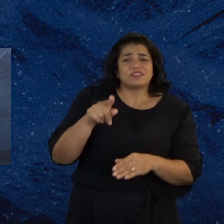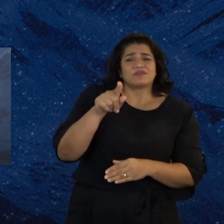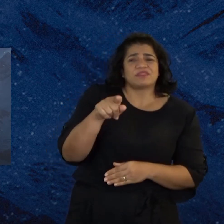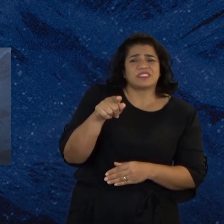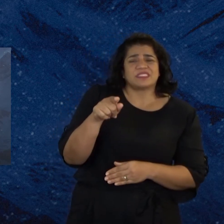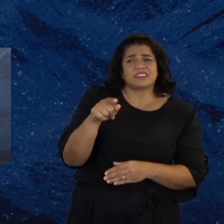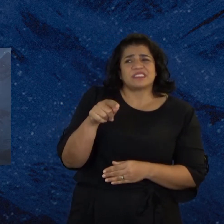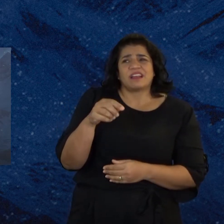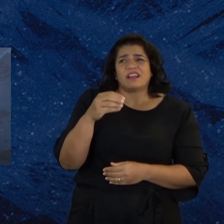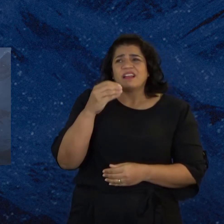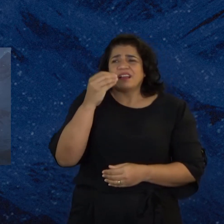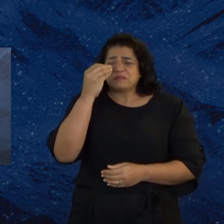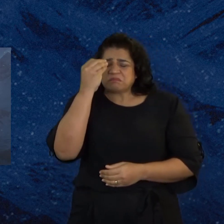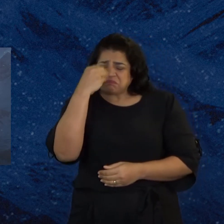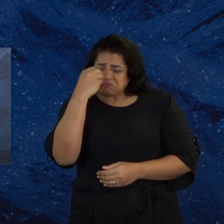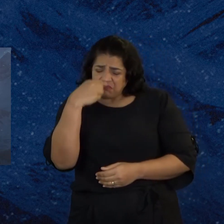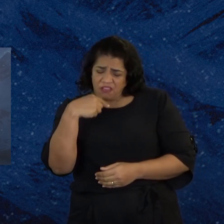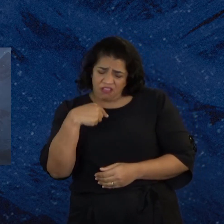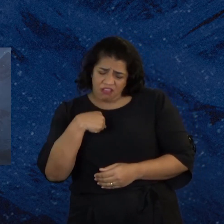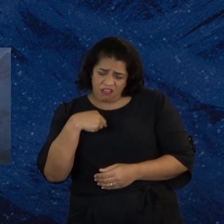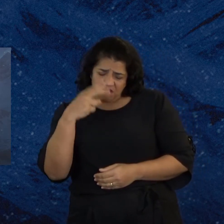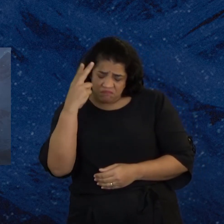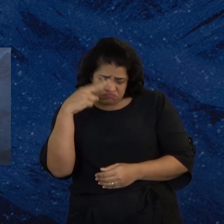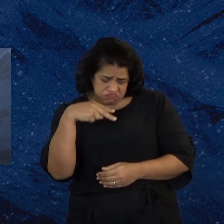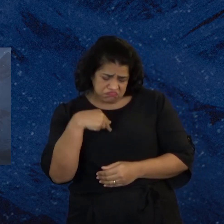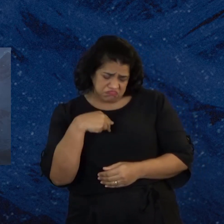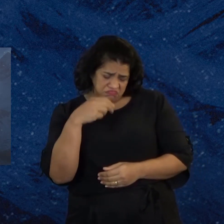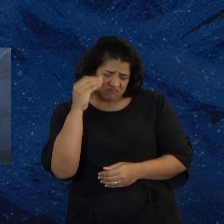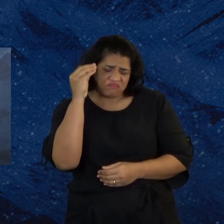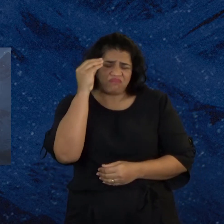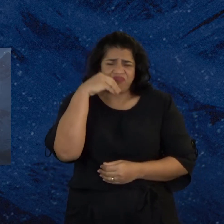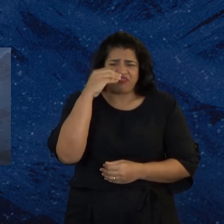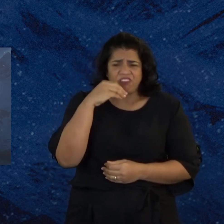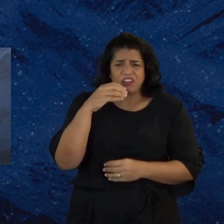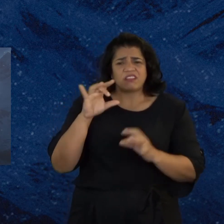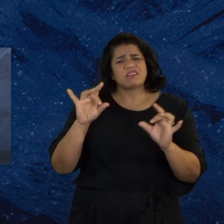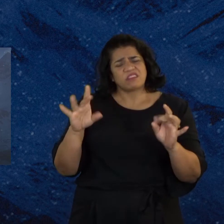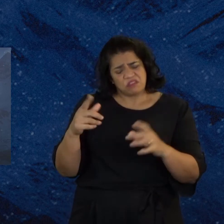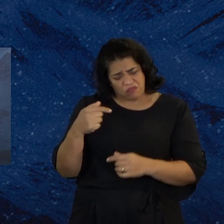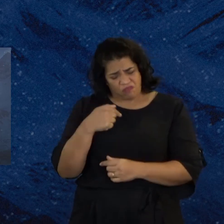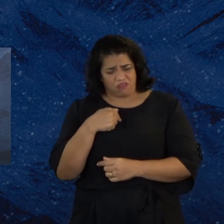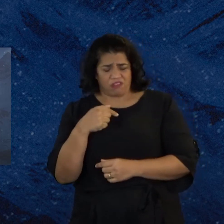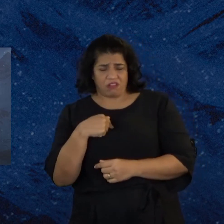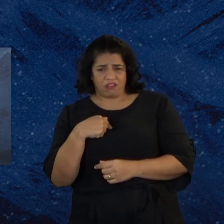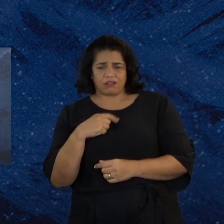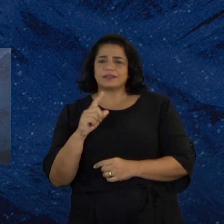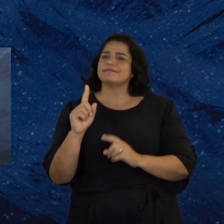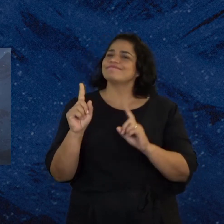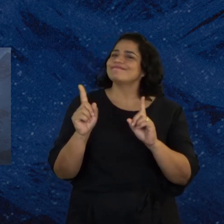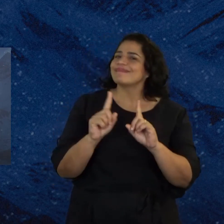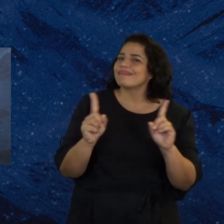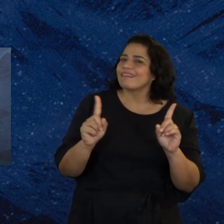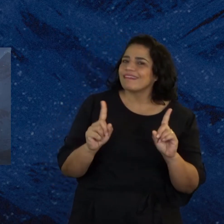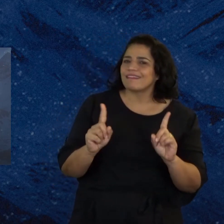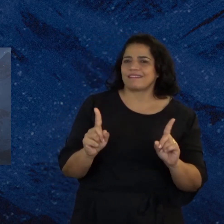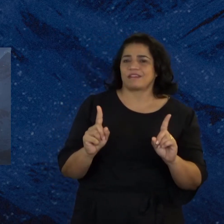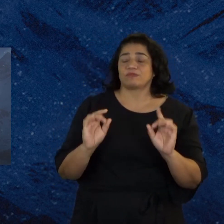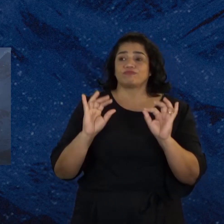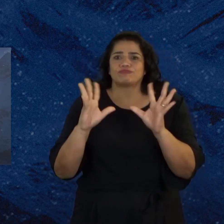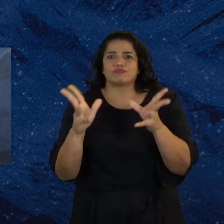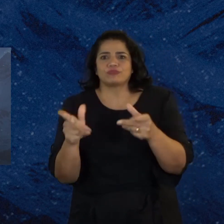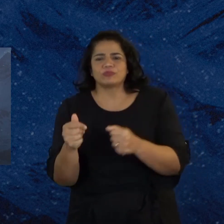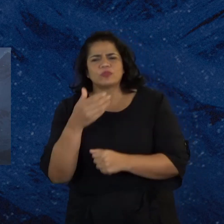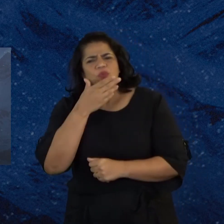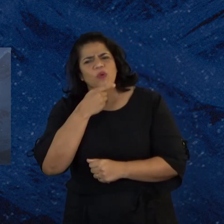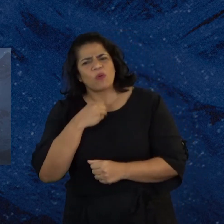Só eu que sou fraco, frágil e mortal? Não. Todo homem é assim. Por isso que o